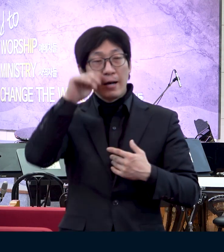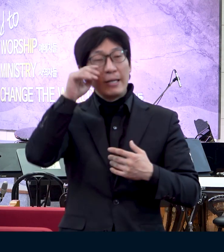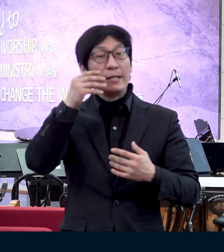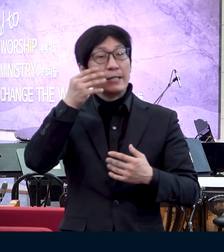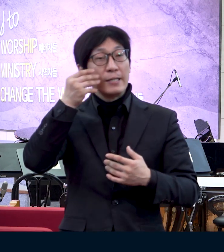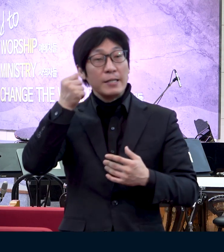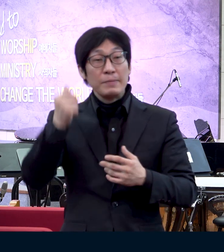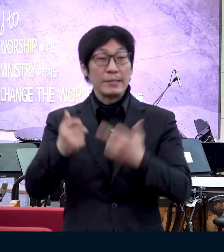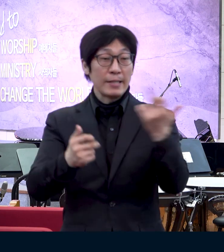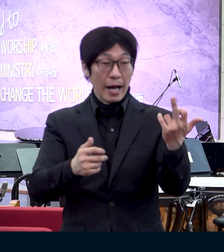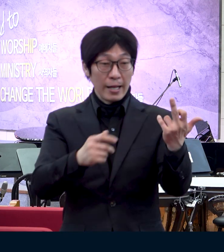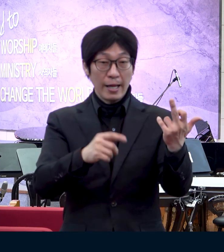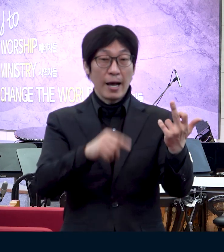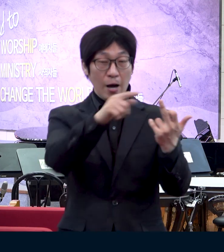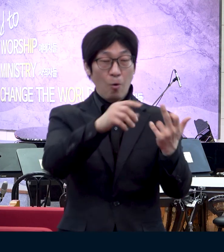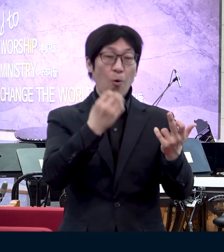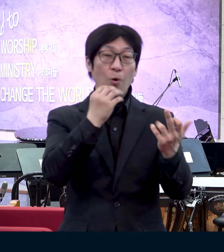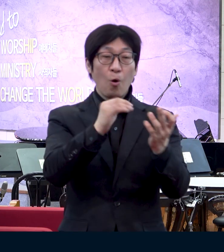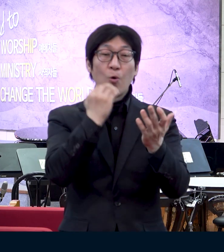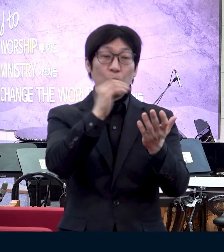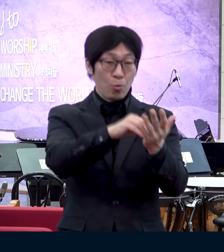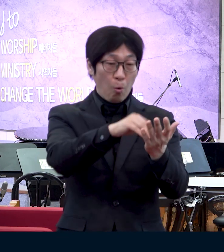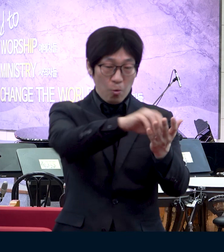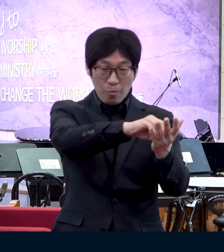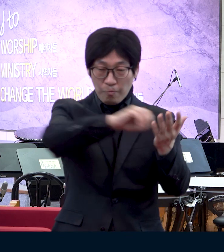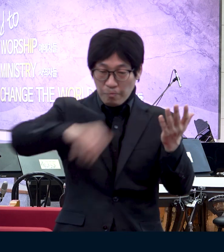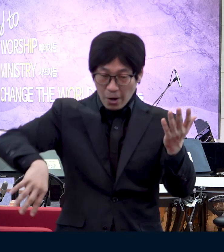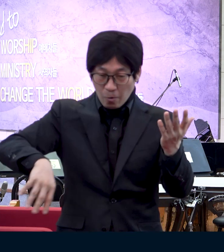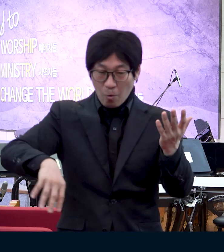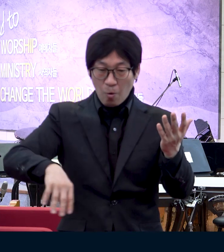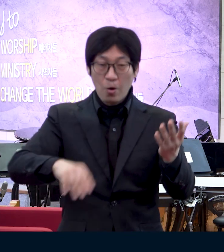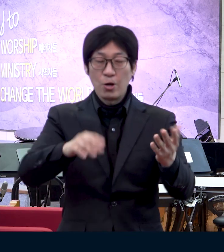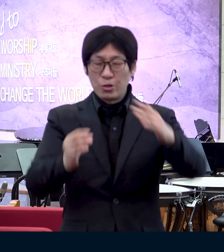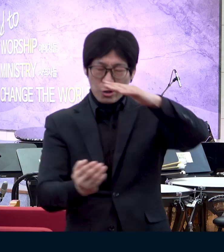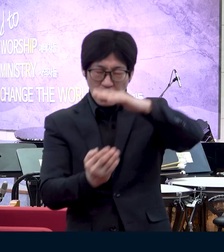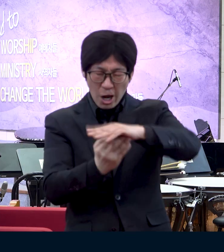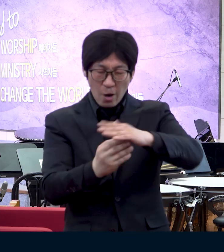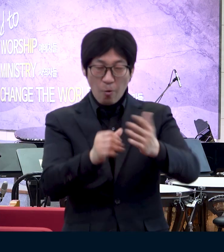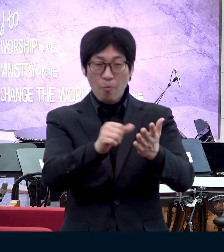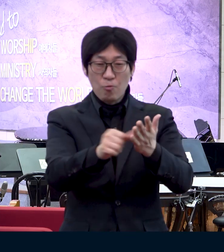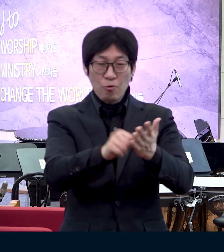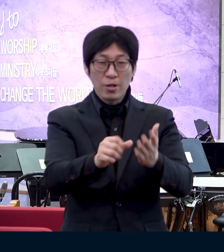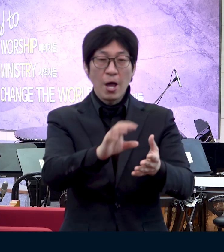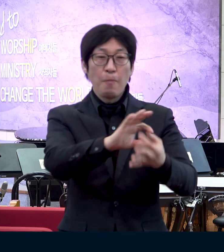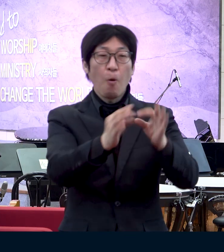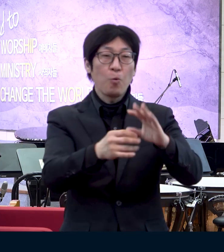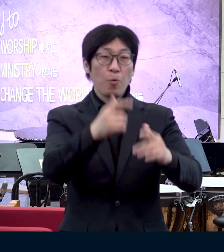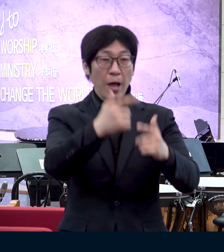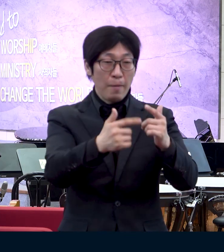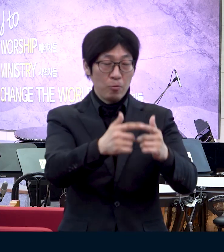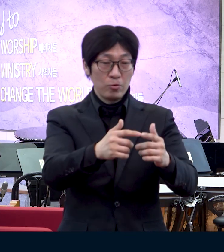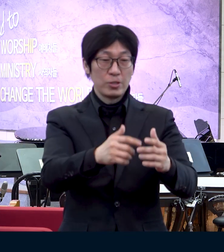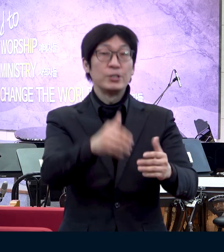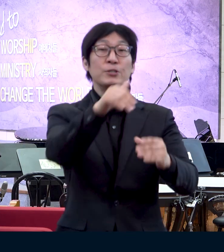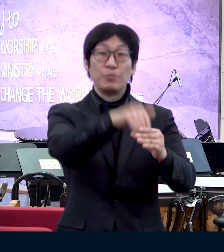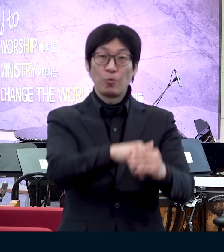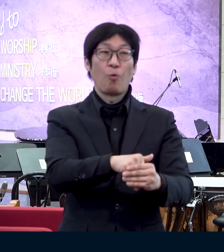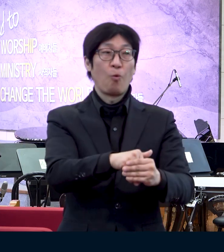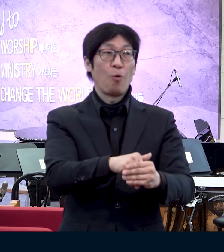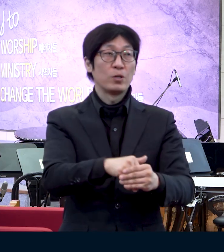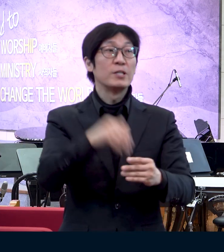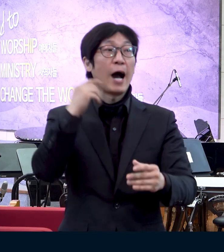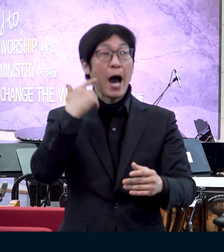산에다가 돌을 제하고 극상품 포도나무를 심어서 그렇게 아름다운 가정을 너한테 주었는데,